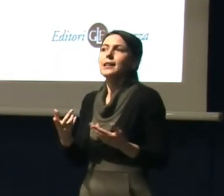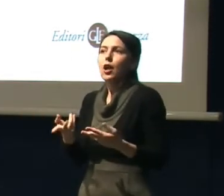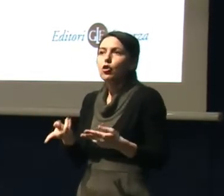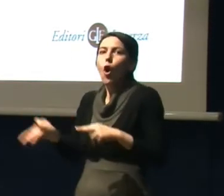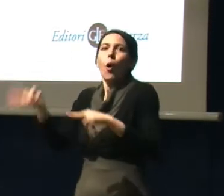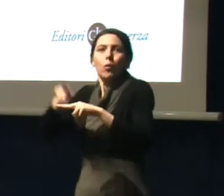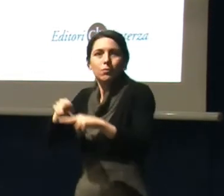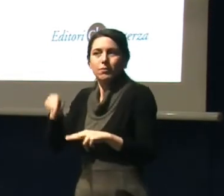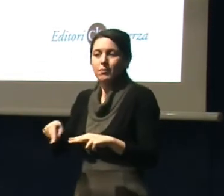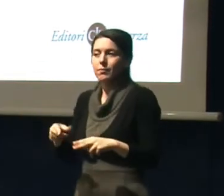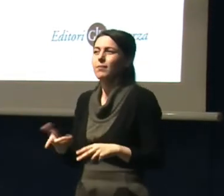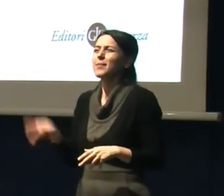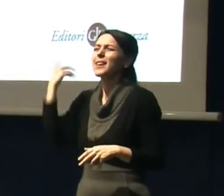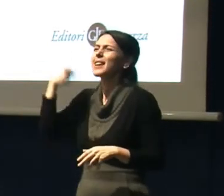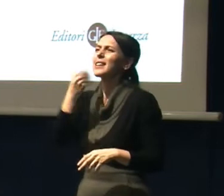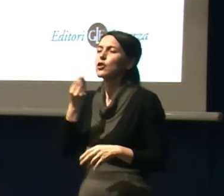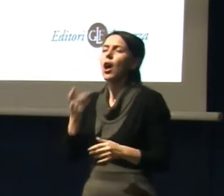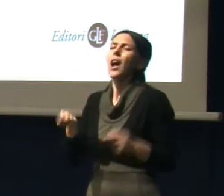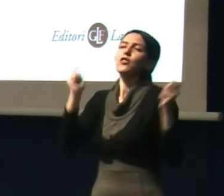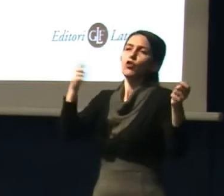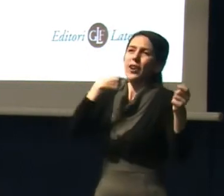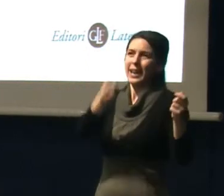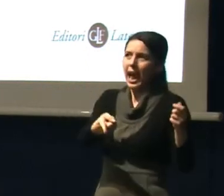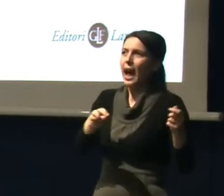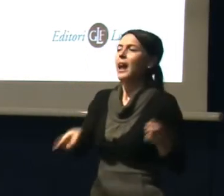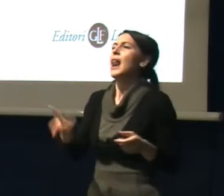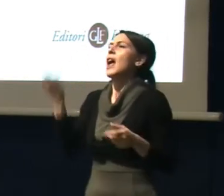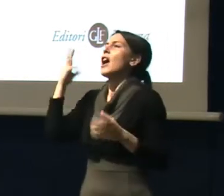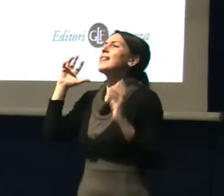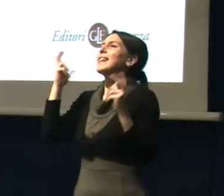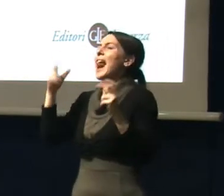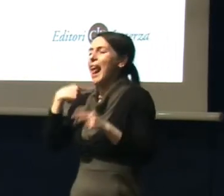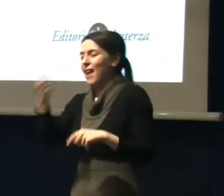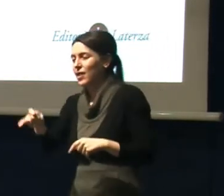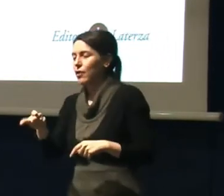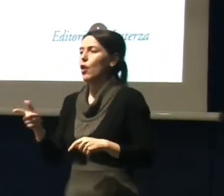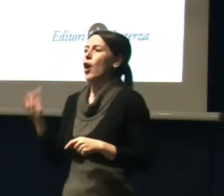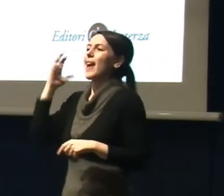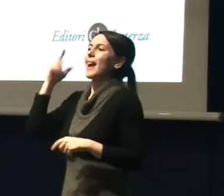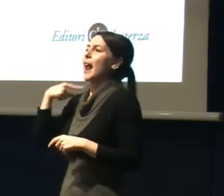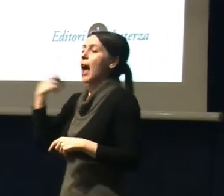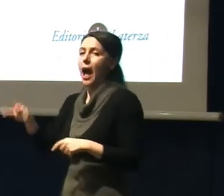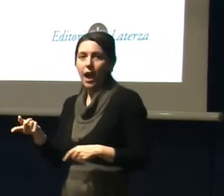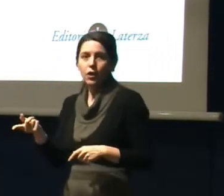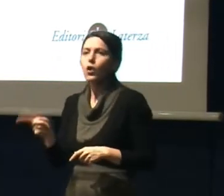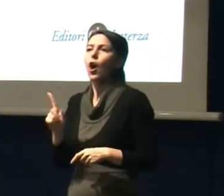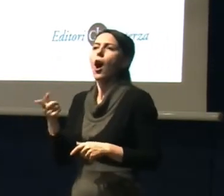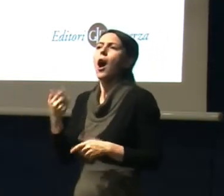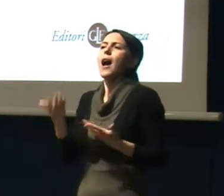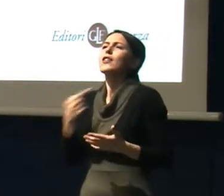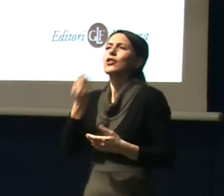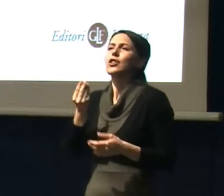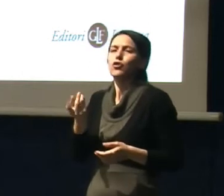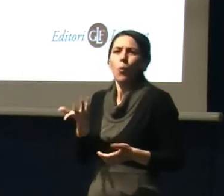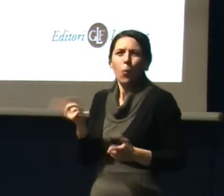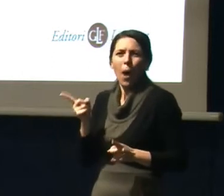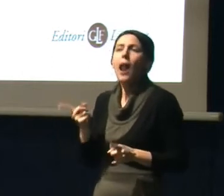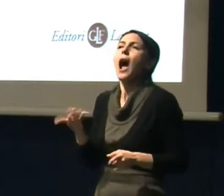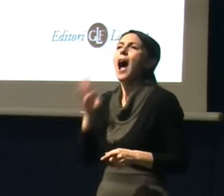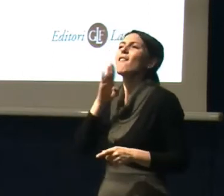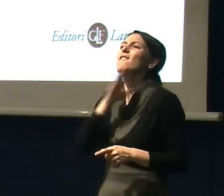l'ha detto giornale ha detto rara di adesso si dice l'ha detto facebook in realtà l'hanno detto i giornali su facebook perché sono tutti su